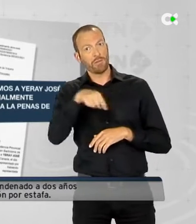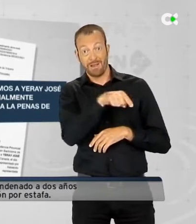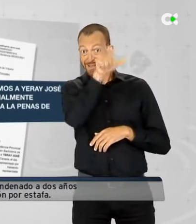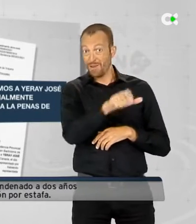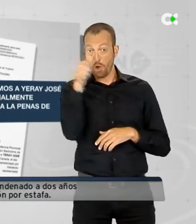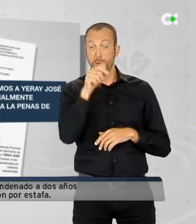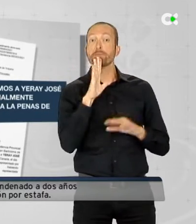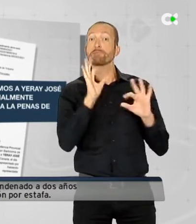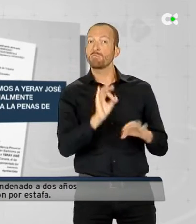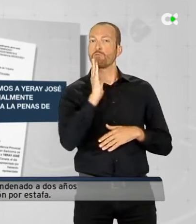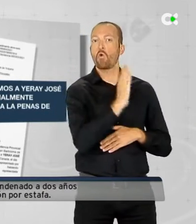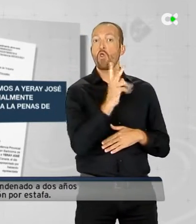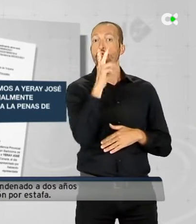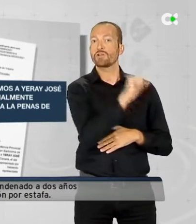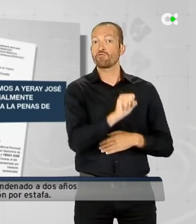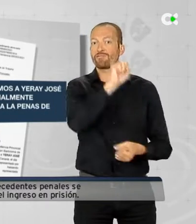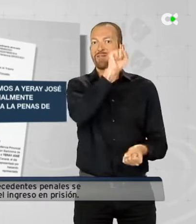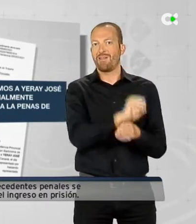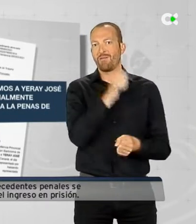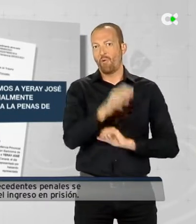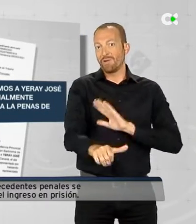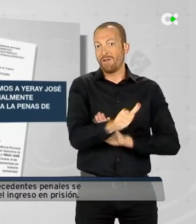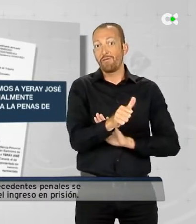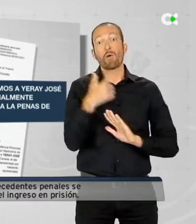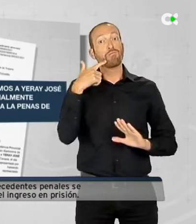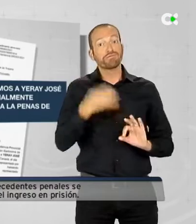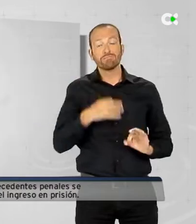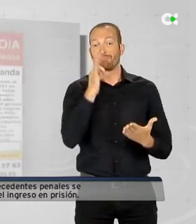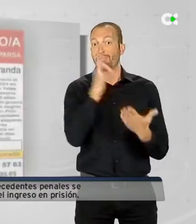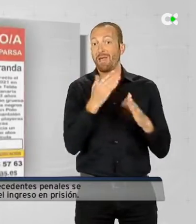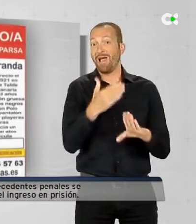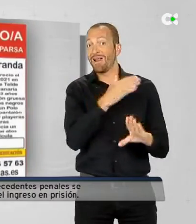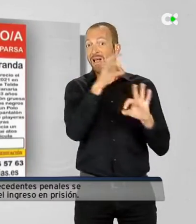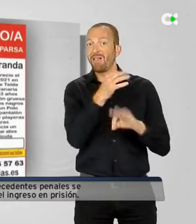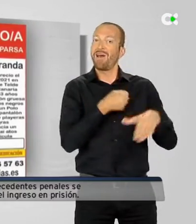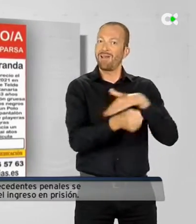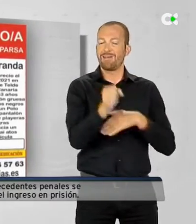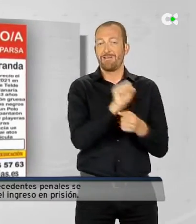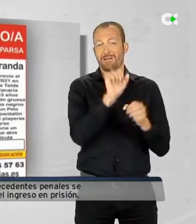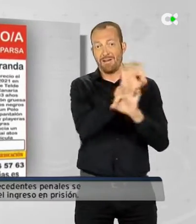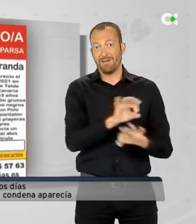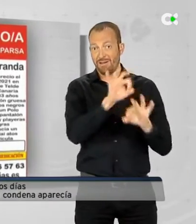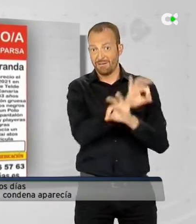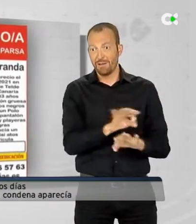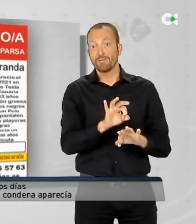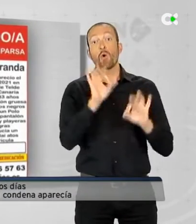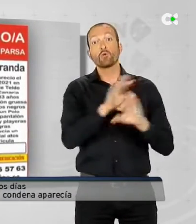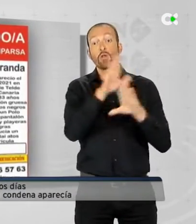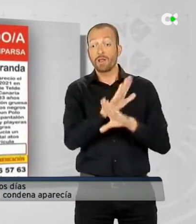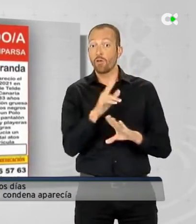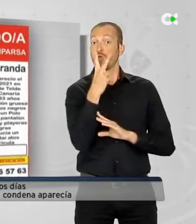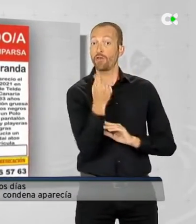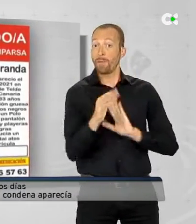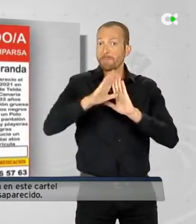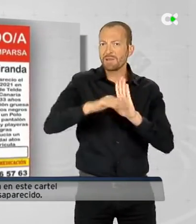a 2 años de prisión por estafa. Al no tener antecedentes penales, se ha suspendido el ingreso en prisión. 2 días después de la condena,